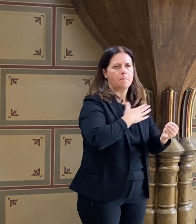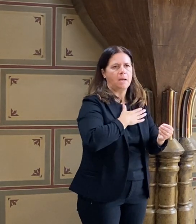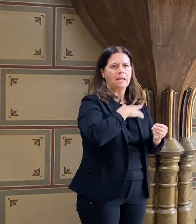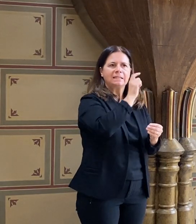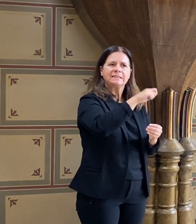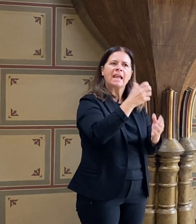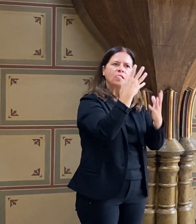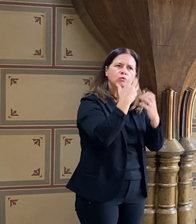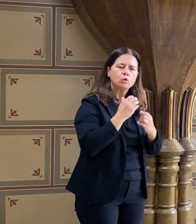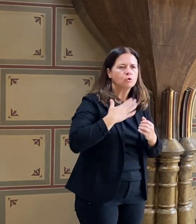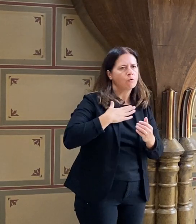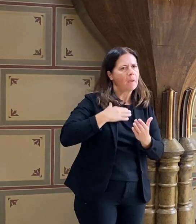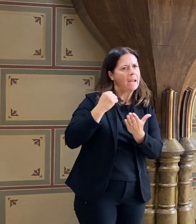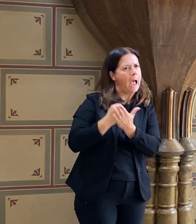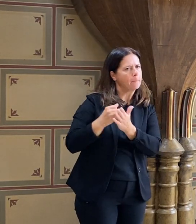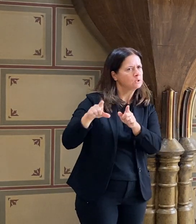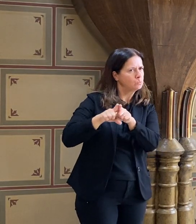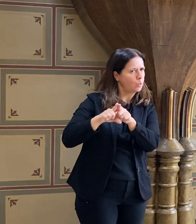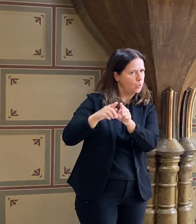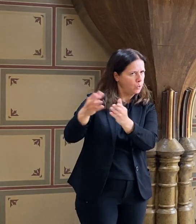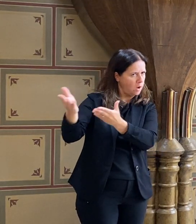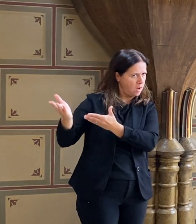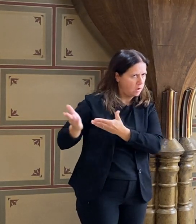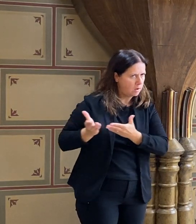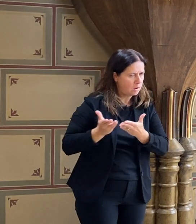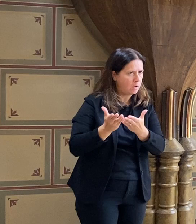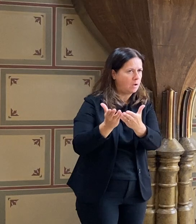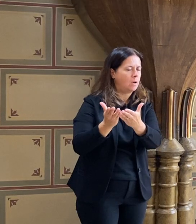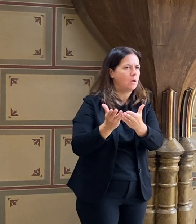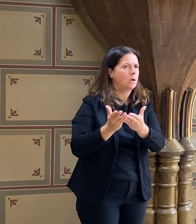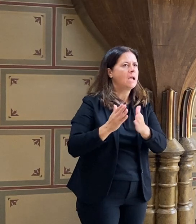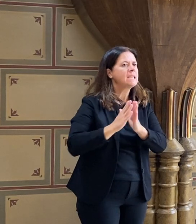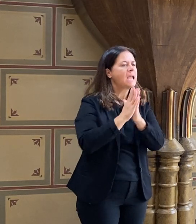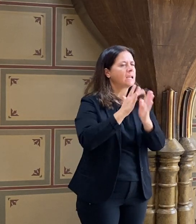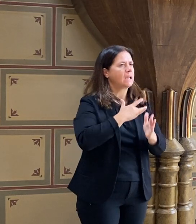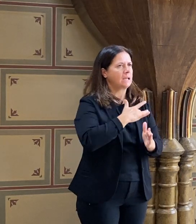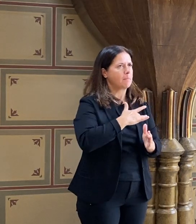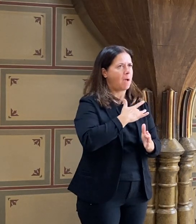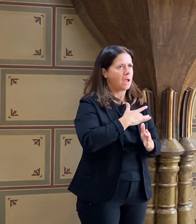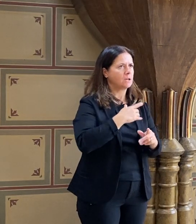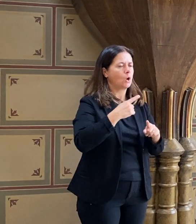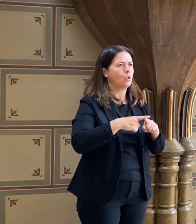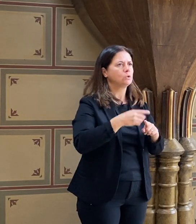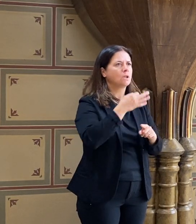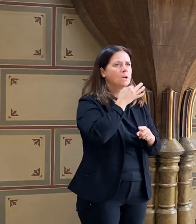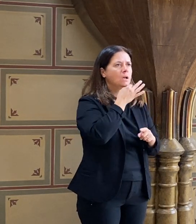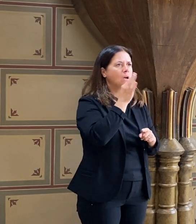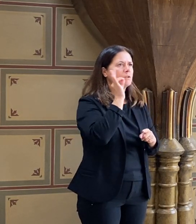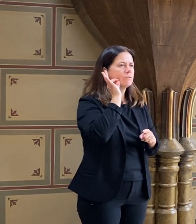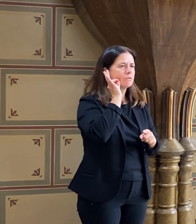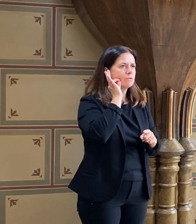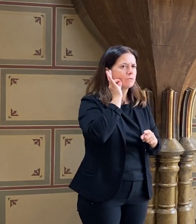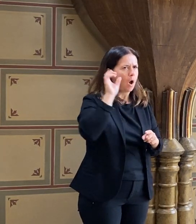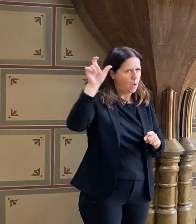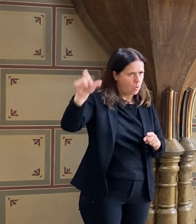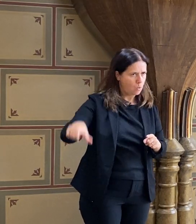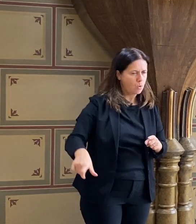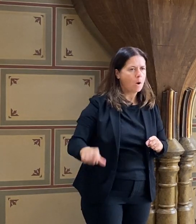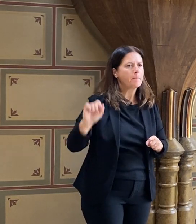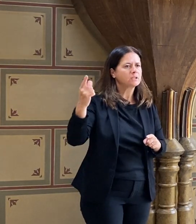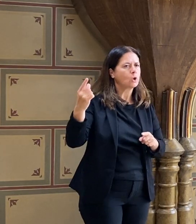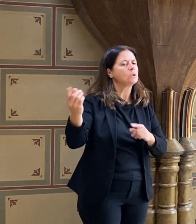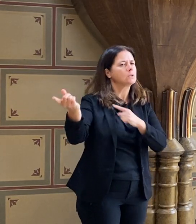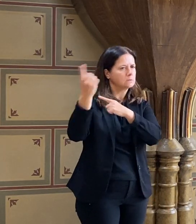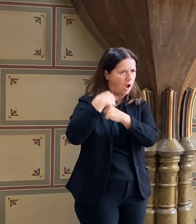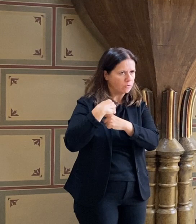meinen Amtsbrüdern in der Kirchengemeinde und von der Frau Kuratorin, die mir besonders ans